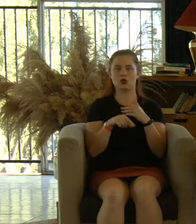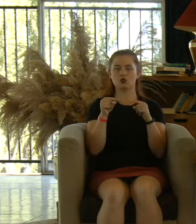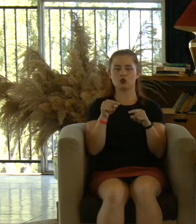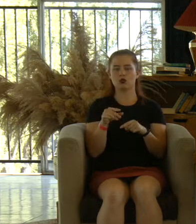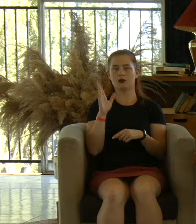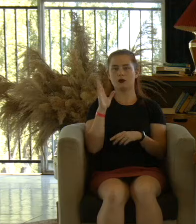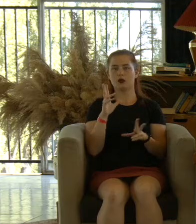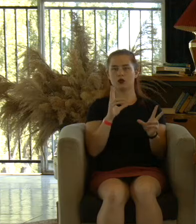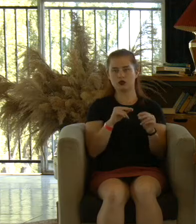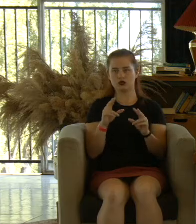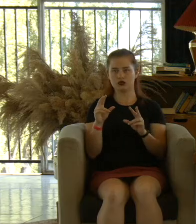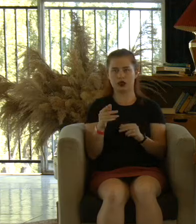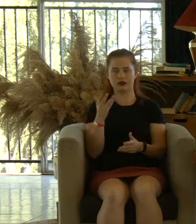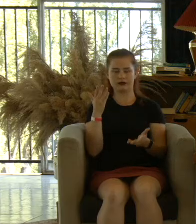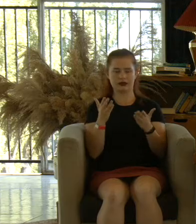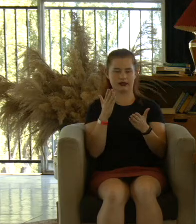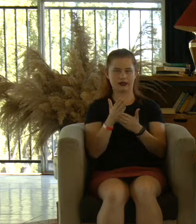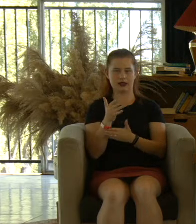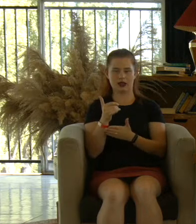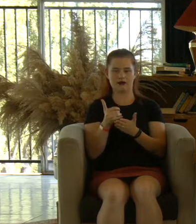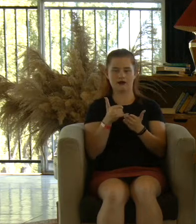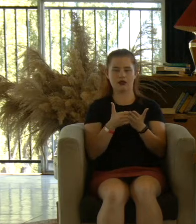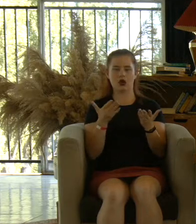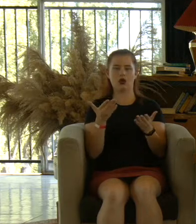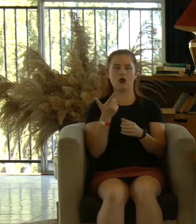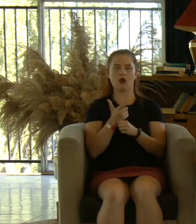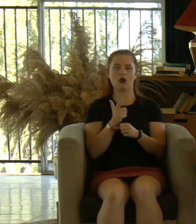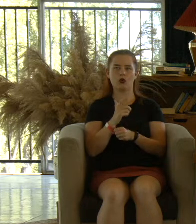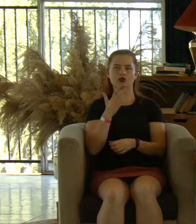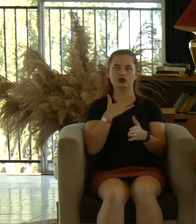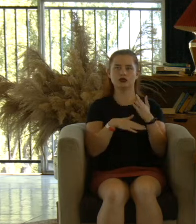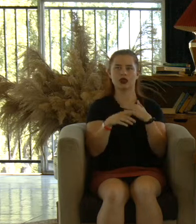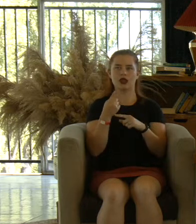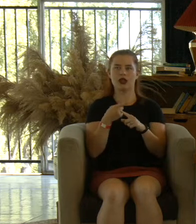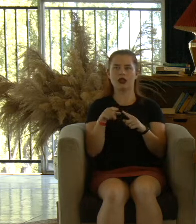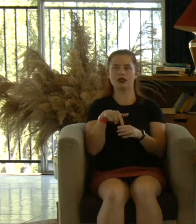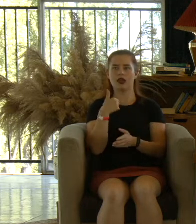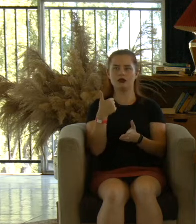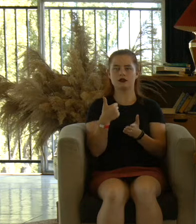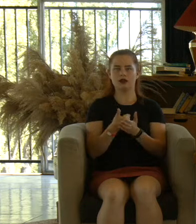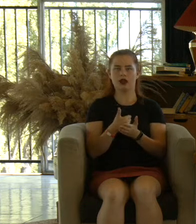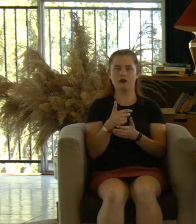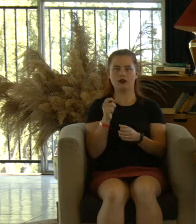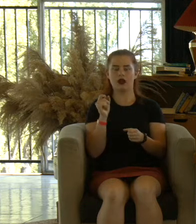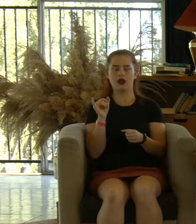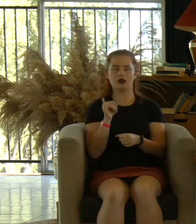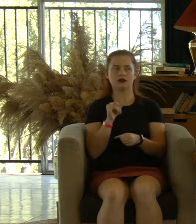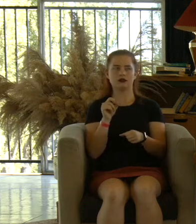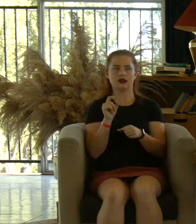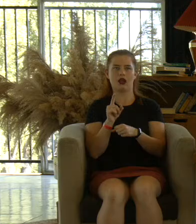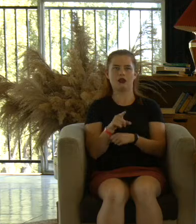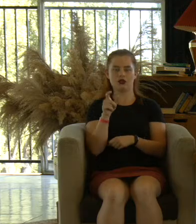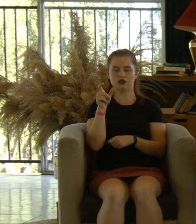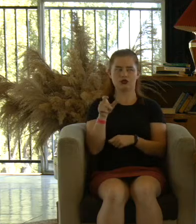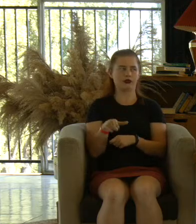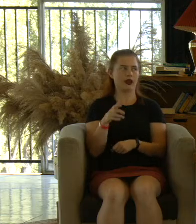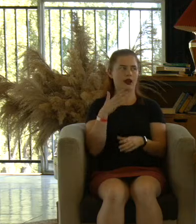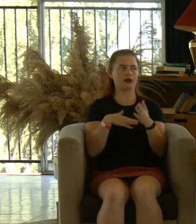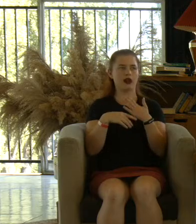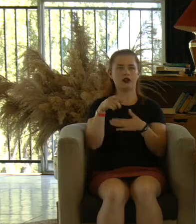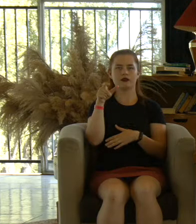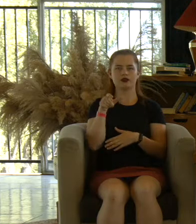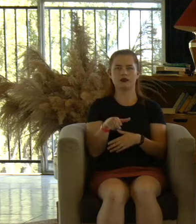счастлив. То есть, если есть вино, которое тебя очень радует, это главная и единственная, в принципе, задача вина. То есть радовать человека, если вы пьете